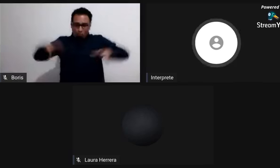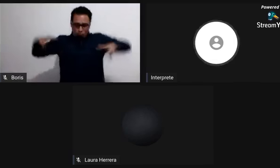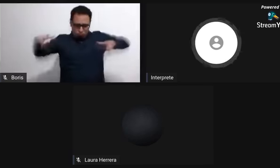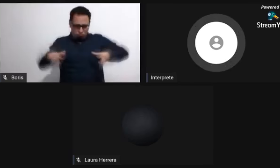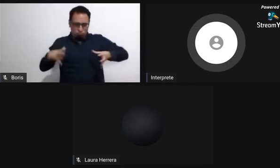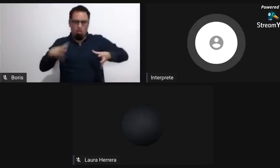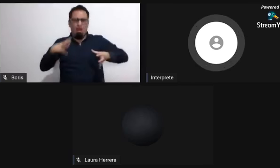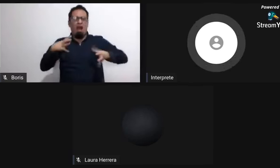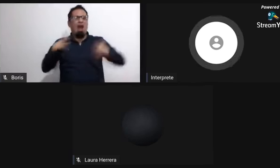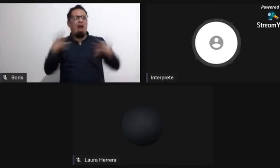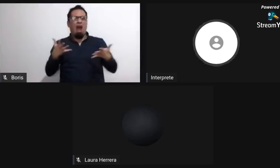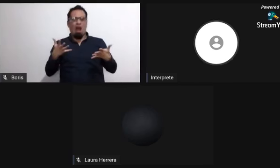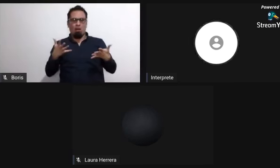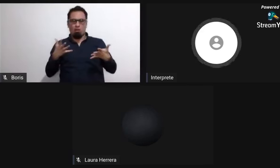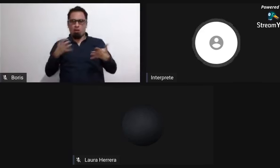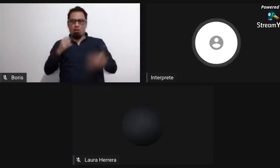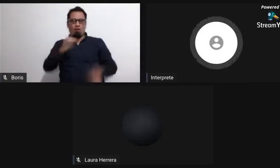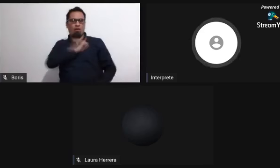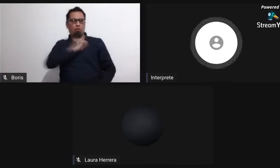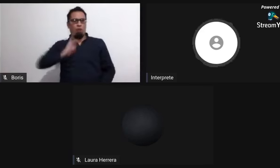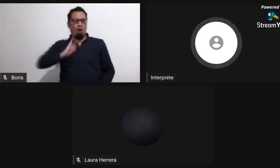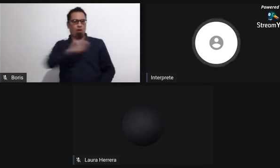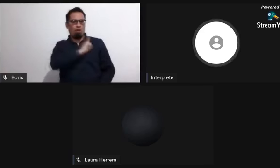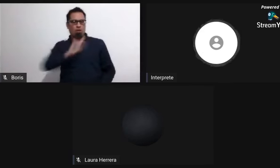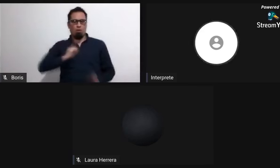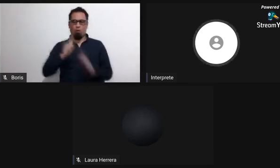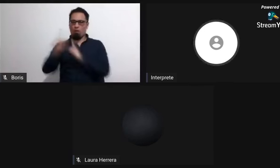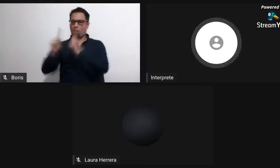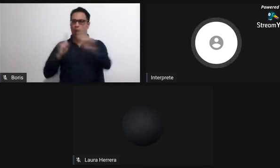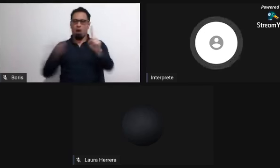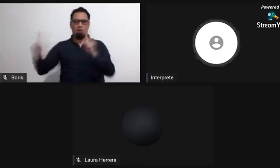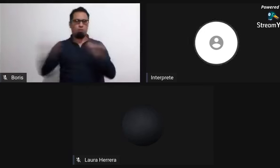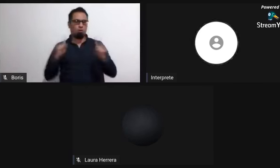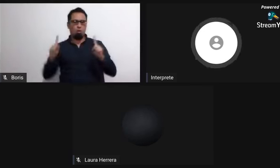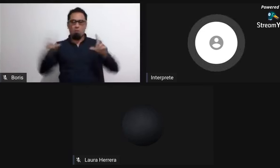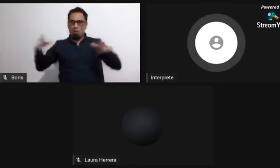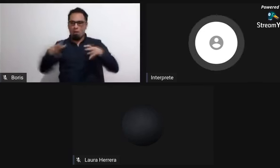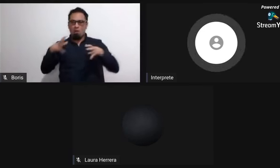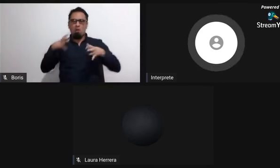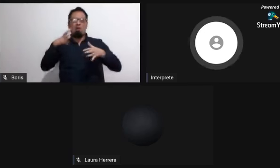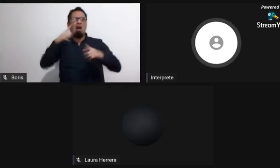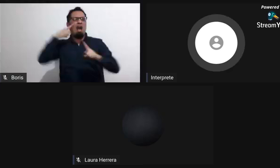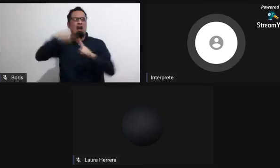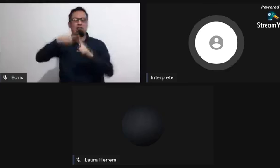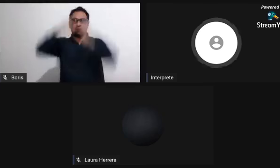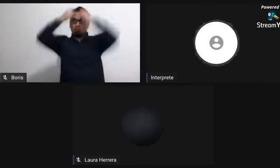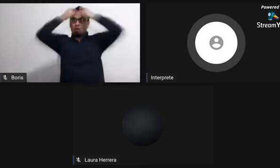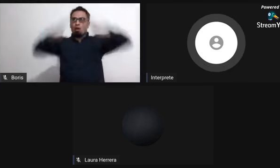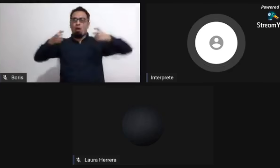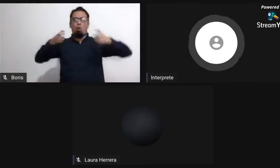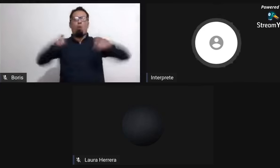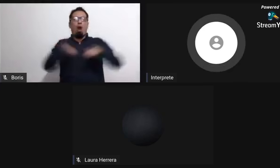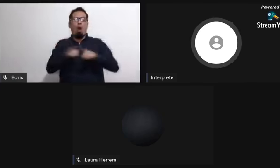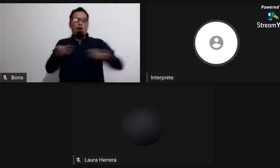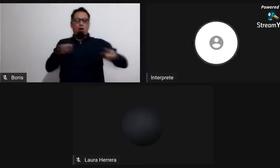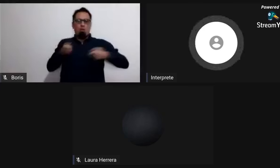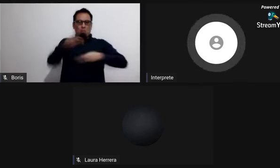y había todavía mucha incidencia por parte de la corona española a través de ese partido, las